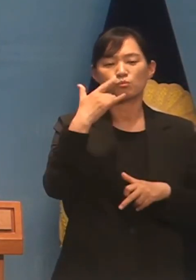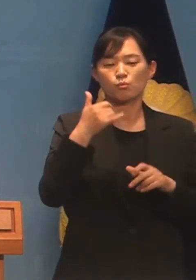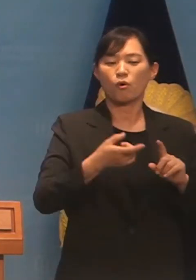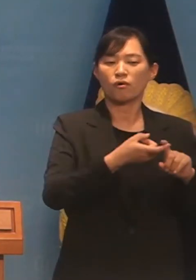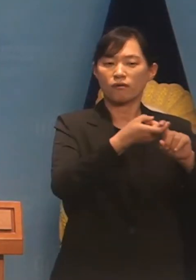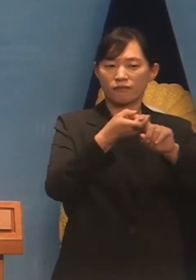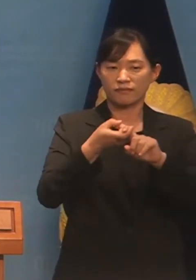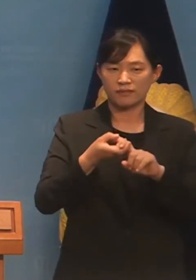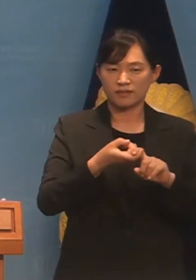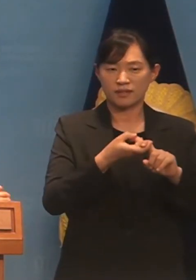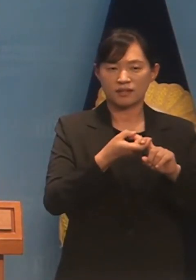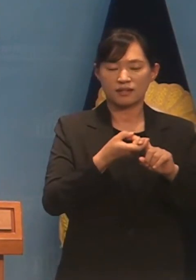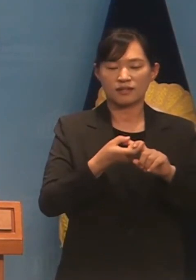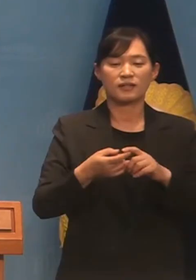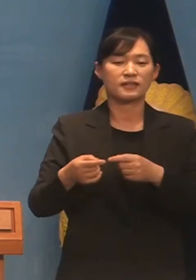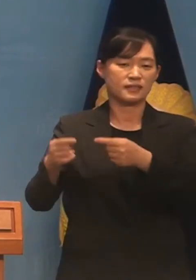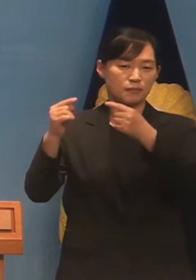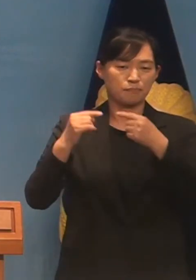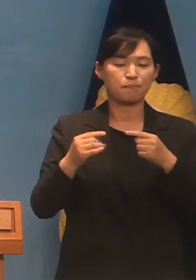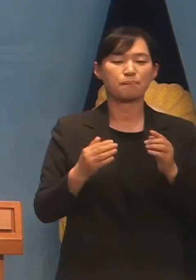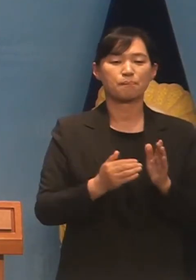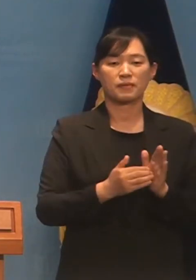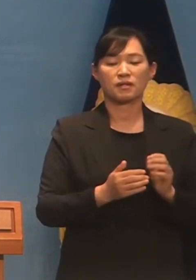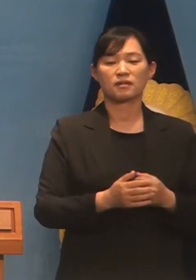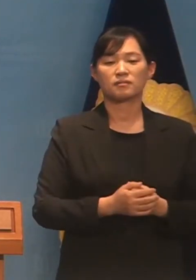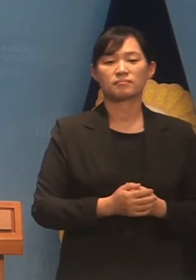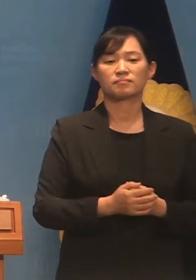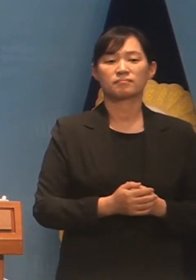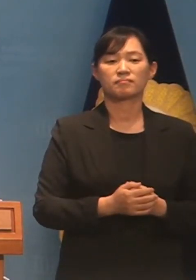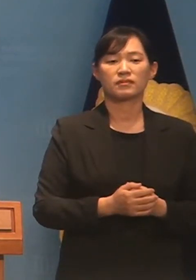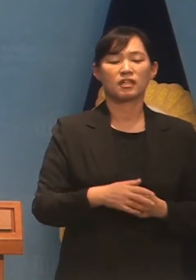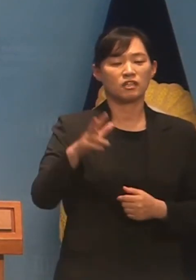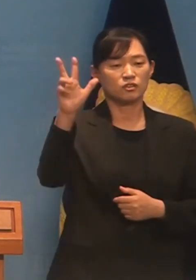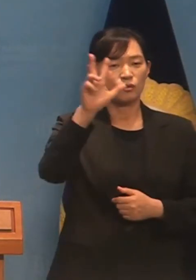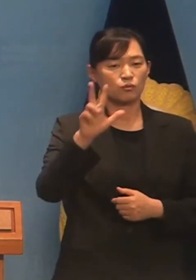김종호 문화예술위원장님 참석하셨습니다. 그리고